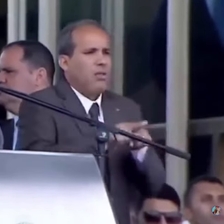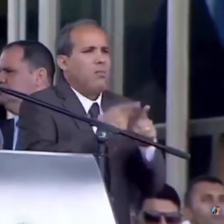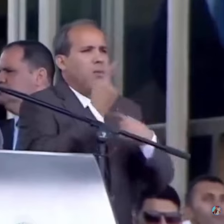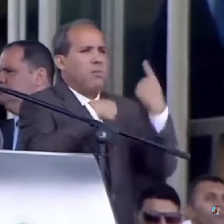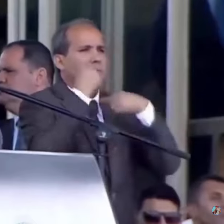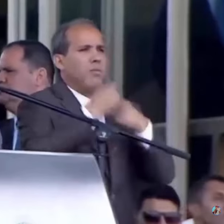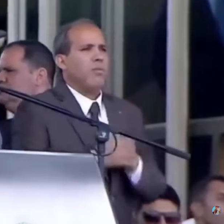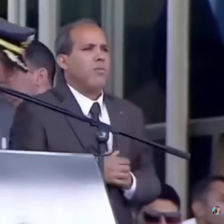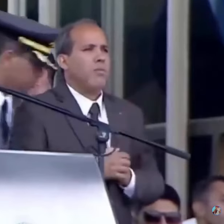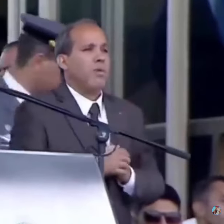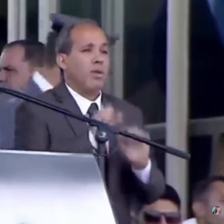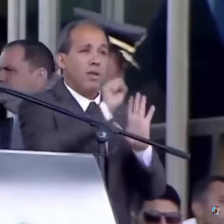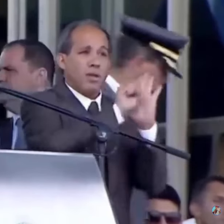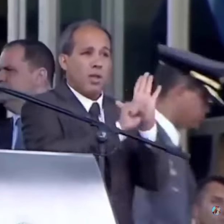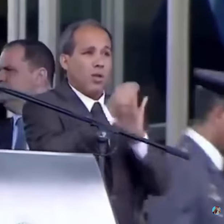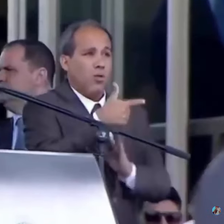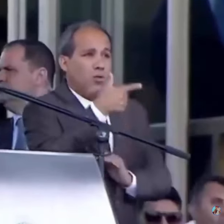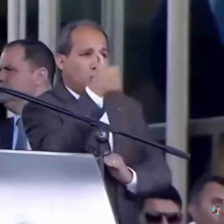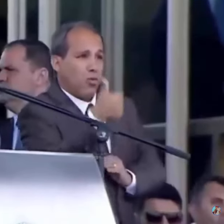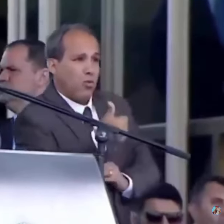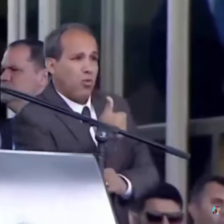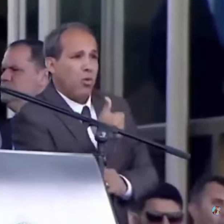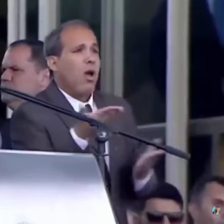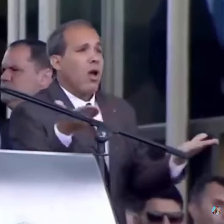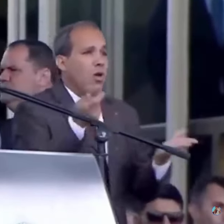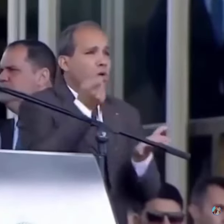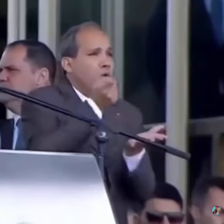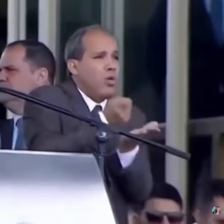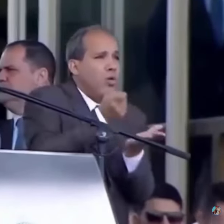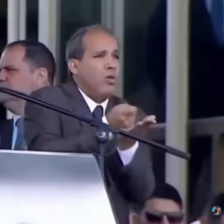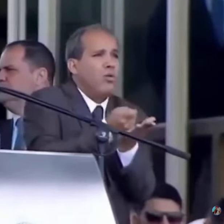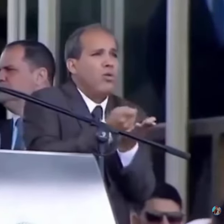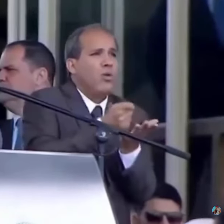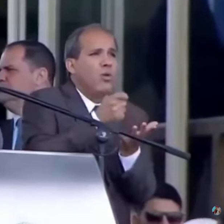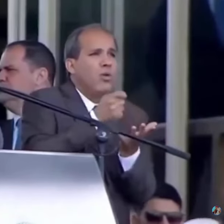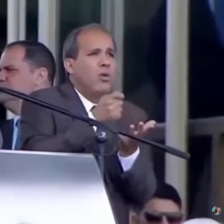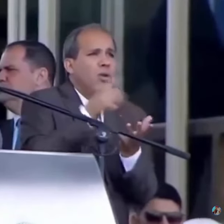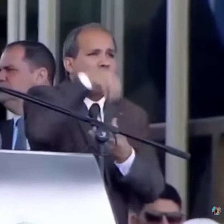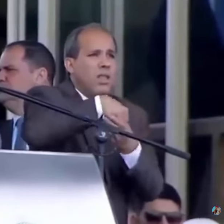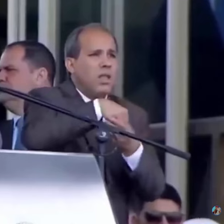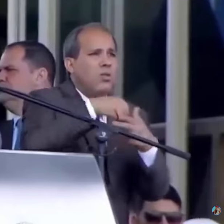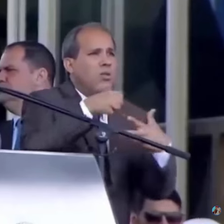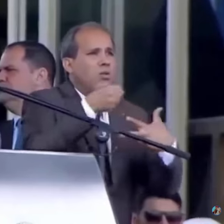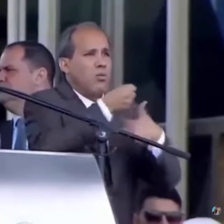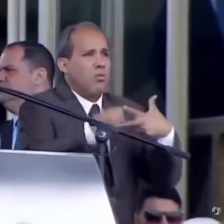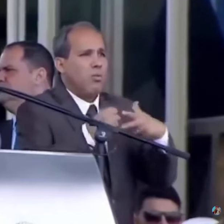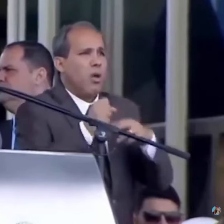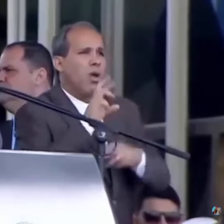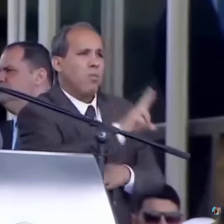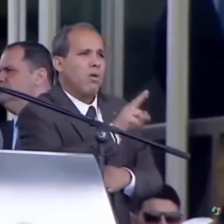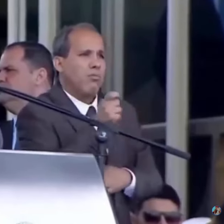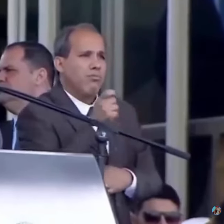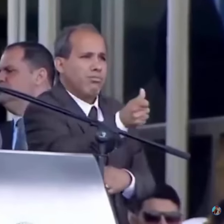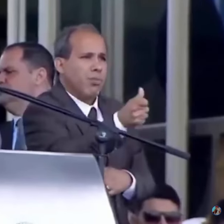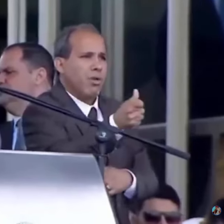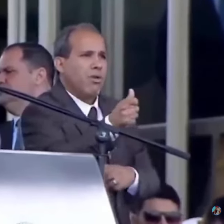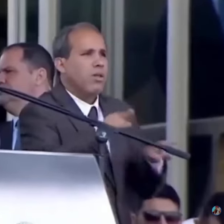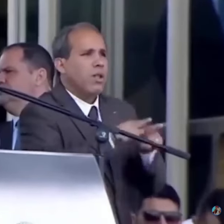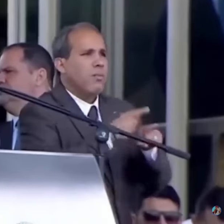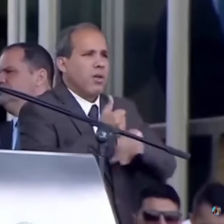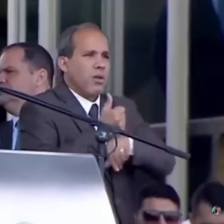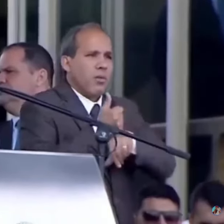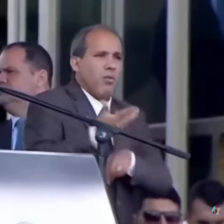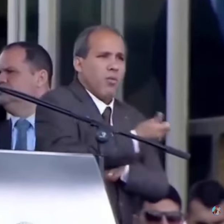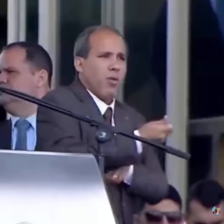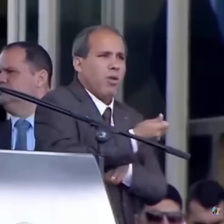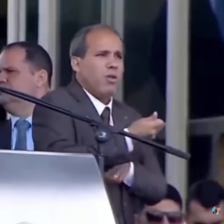Super próspero. O século XXI uhum. está a exigir em todos os campos do poder respostas rápidas e eficazes que